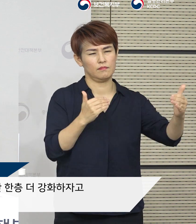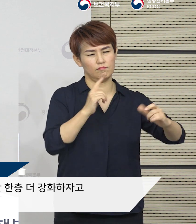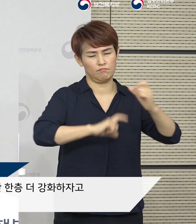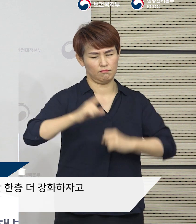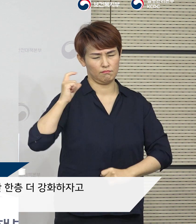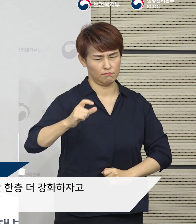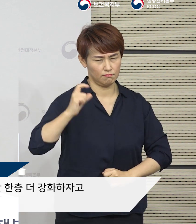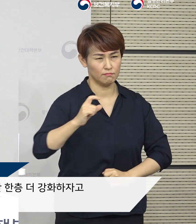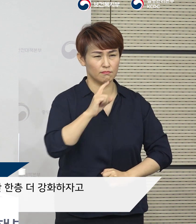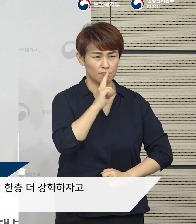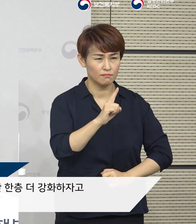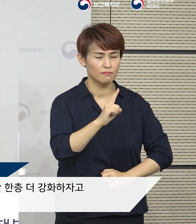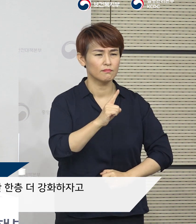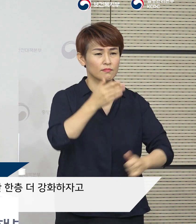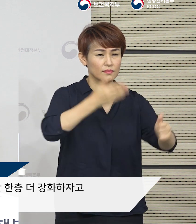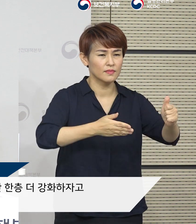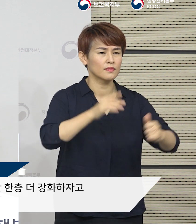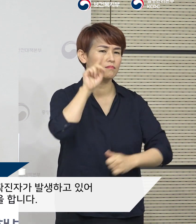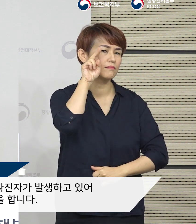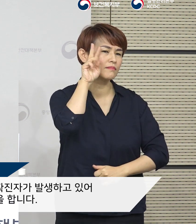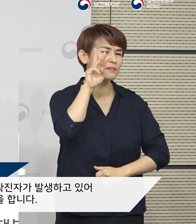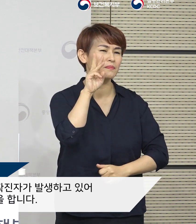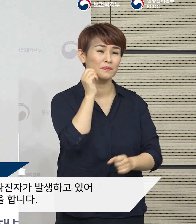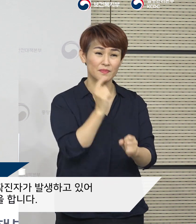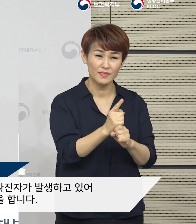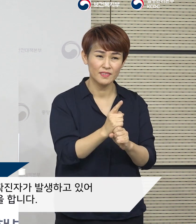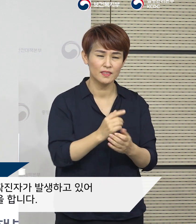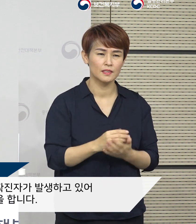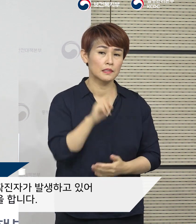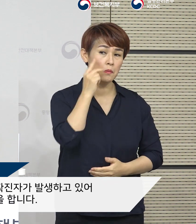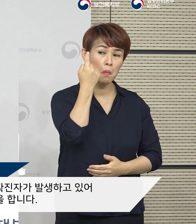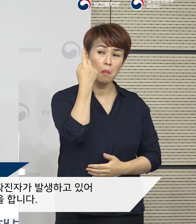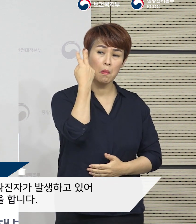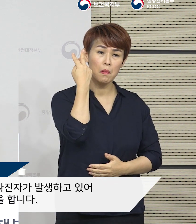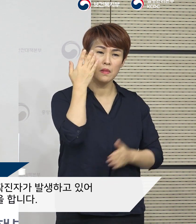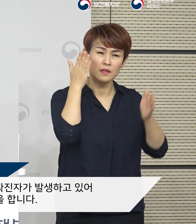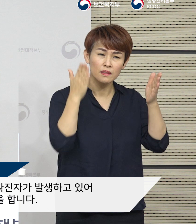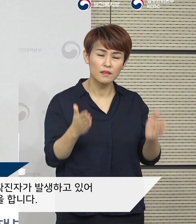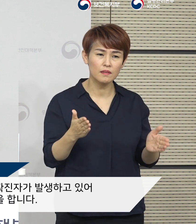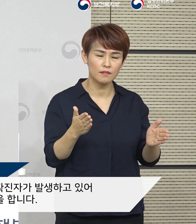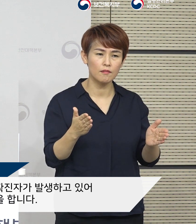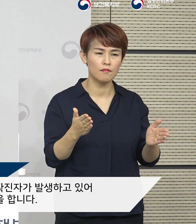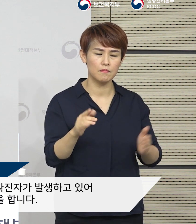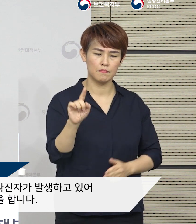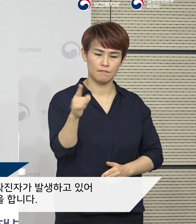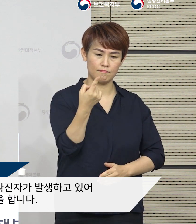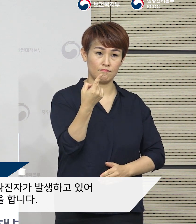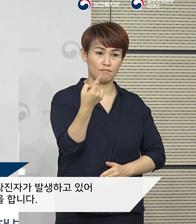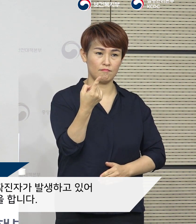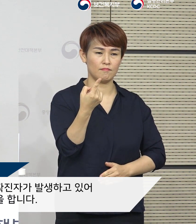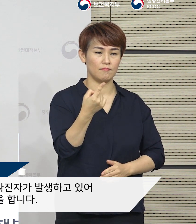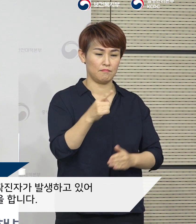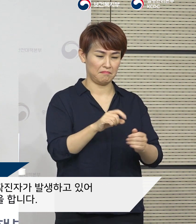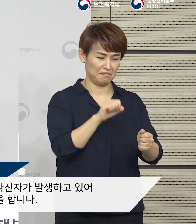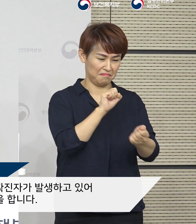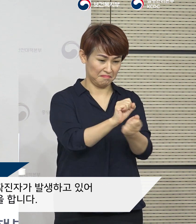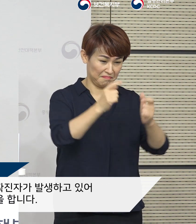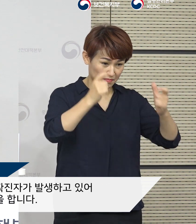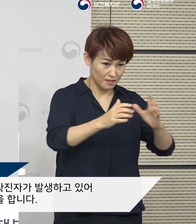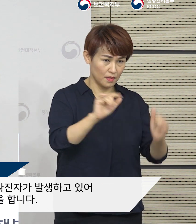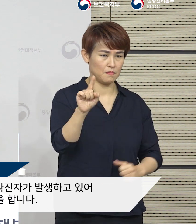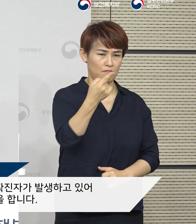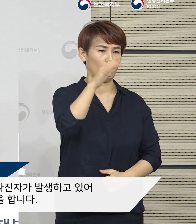지 3일차가 되는 날입니다. 최근 3일 동안 계속적으로 100명 이하의 신규 확진자가 발생하고